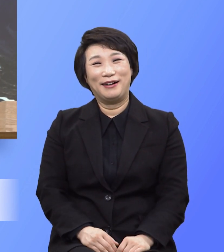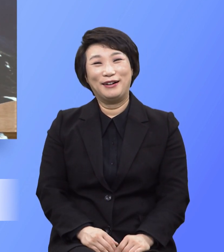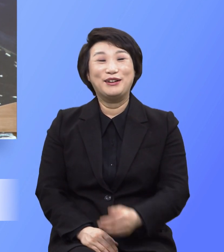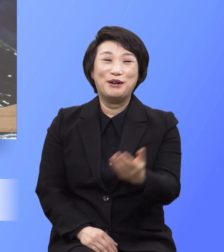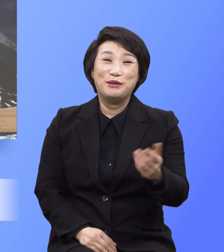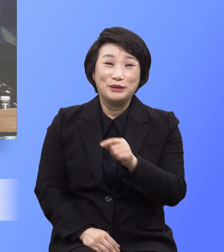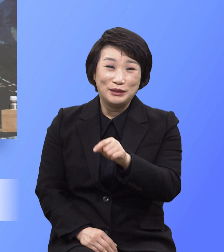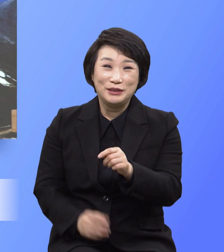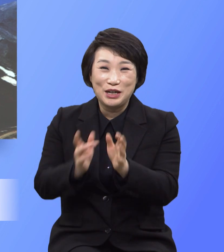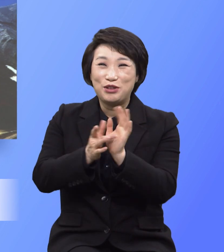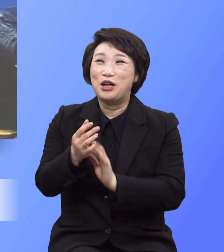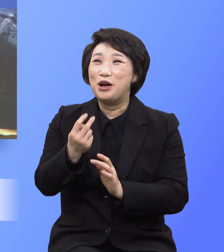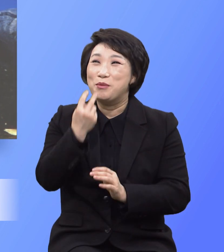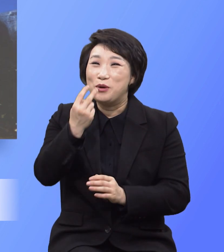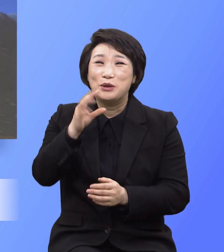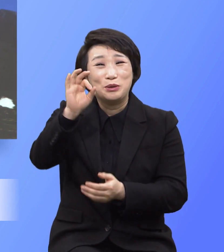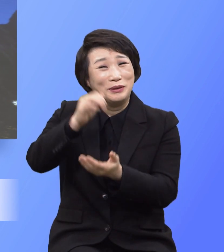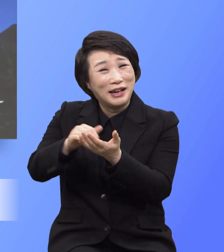돈으로 계산하면